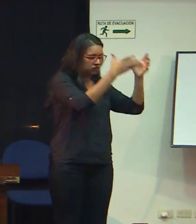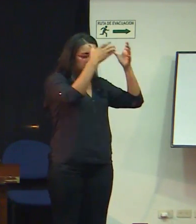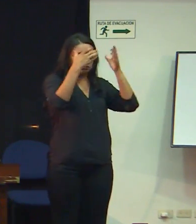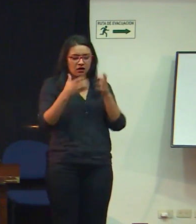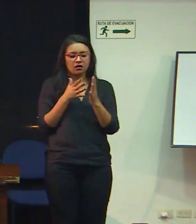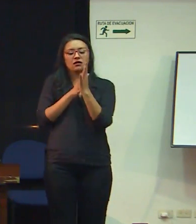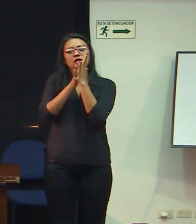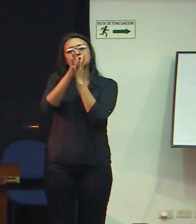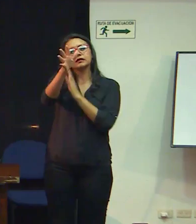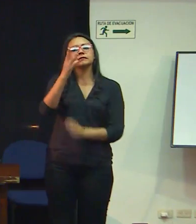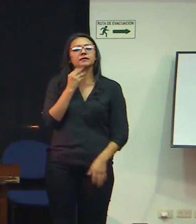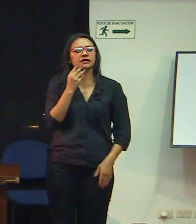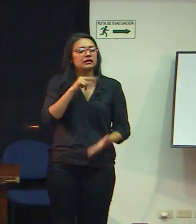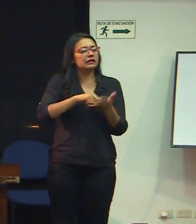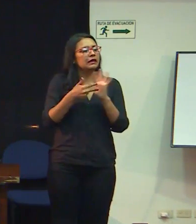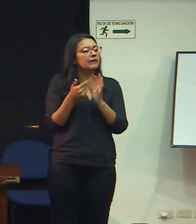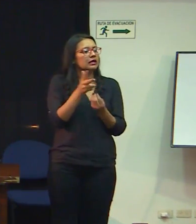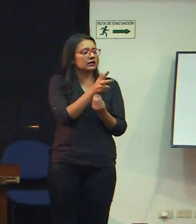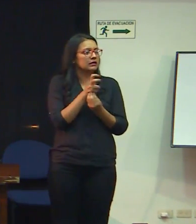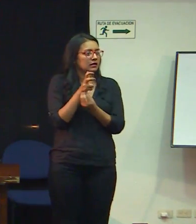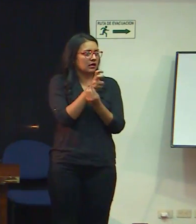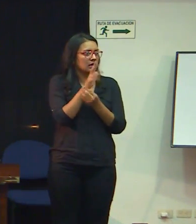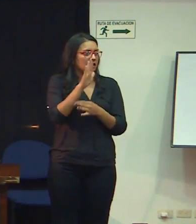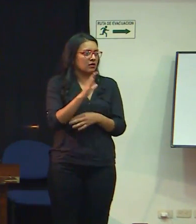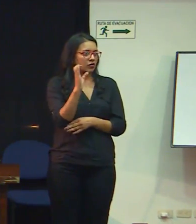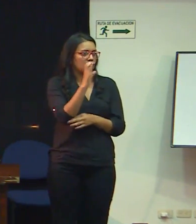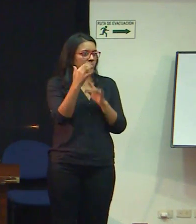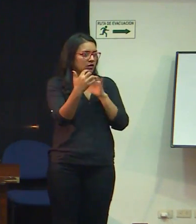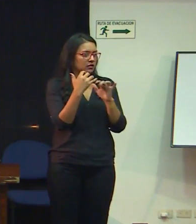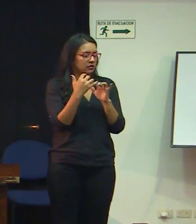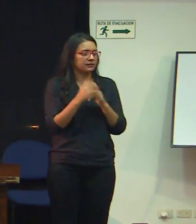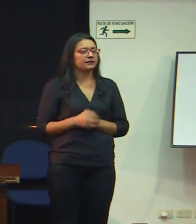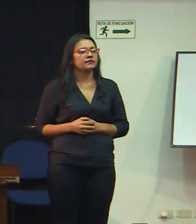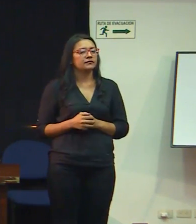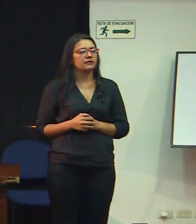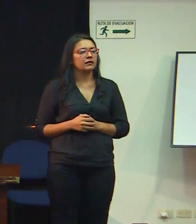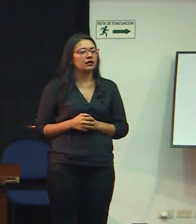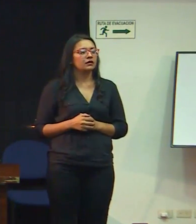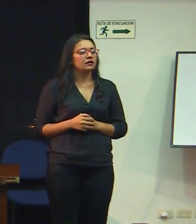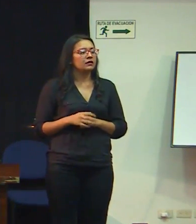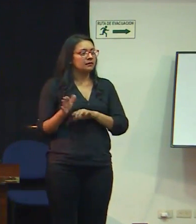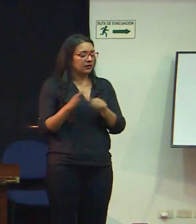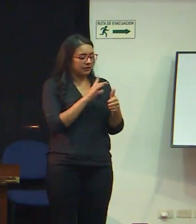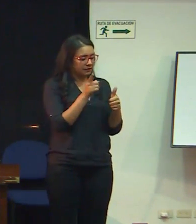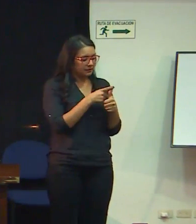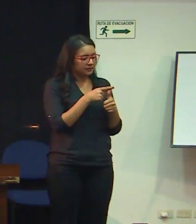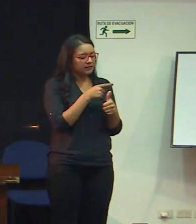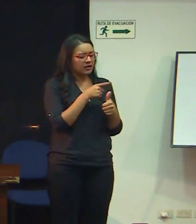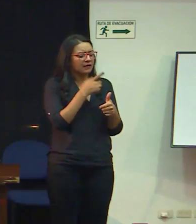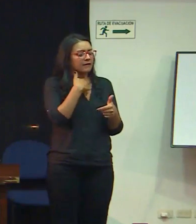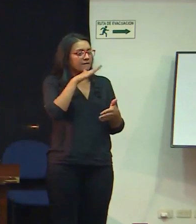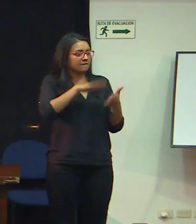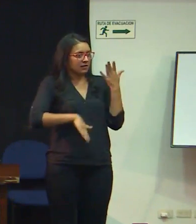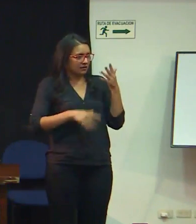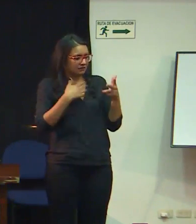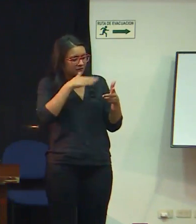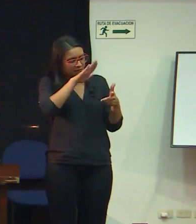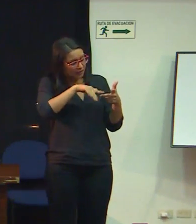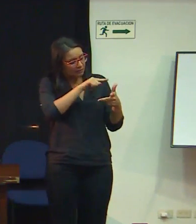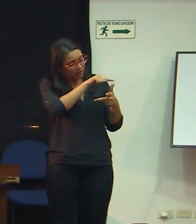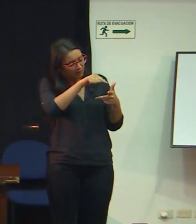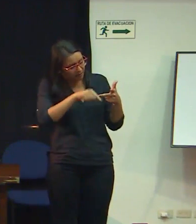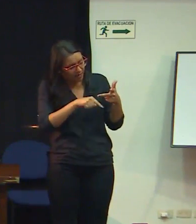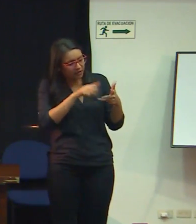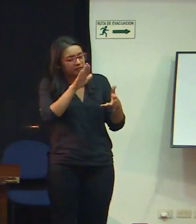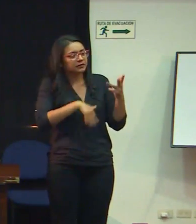su experiencia respecto al conflicto armado en Colombia. Entonces, el primer mensaje es ese. De hecho, al final de mi intervención voy a dejarles